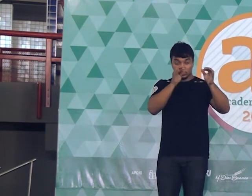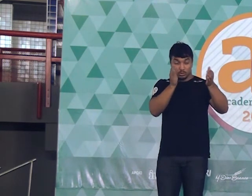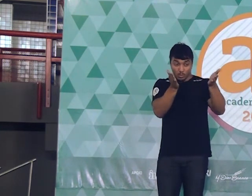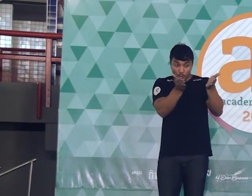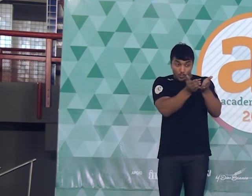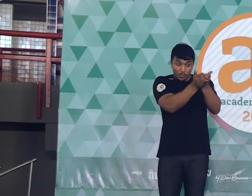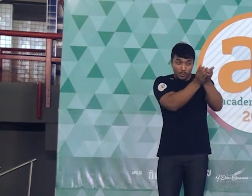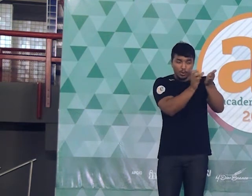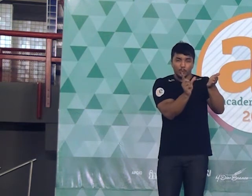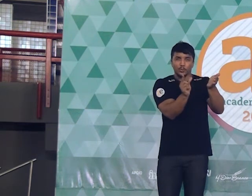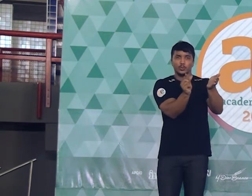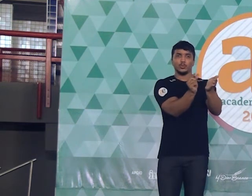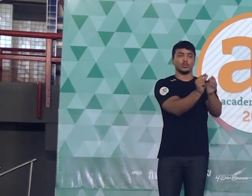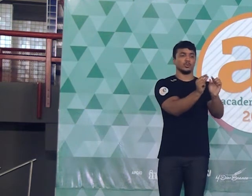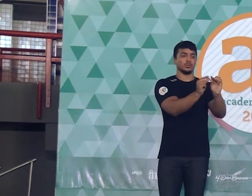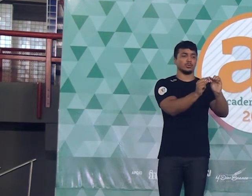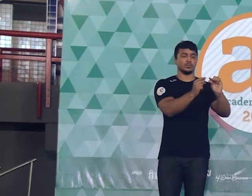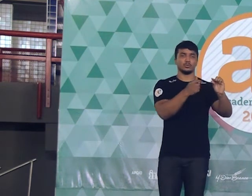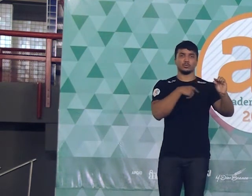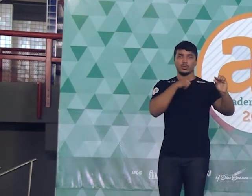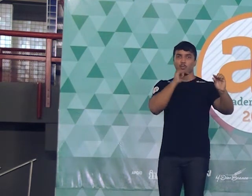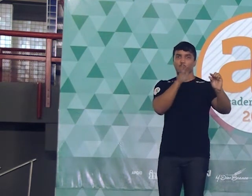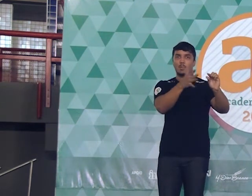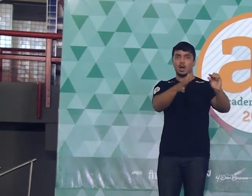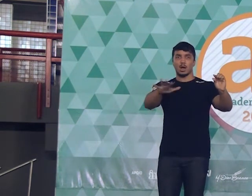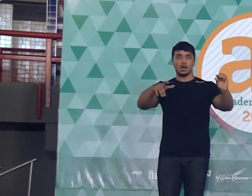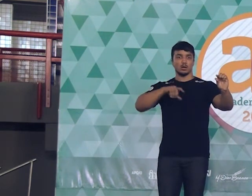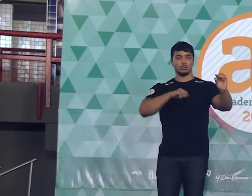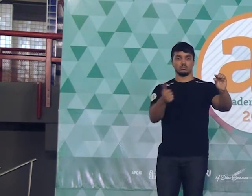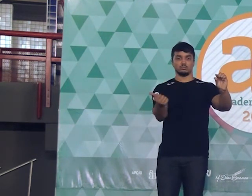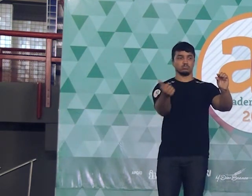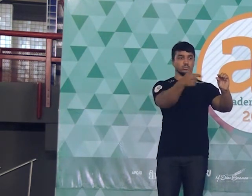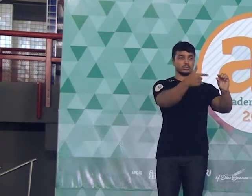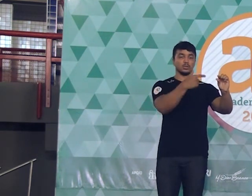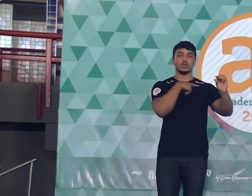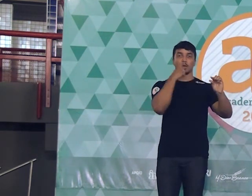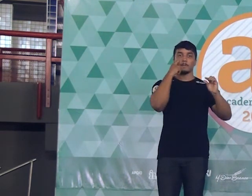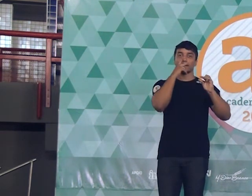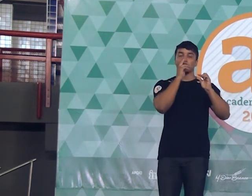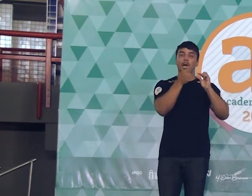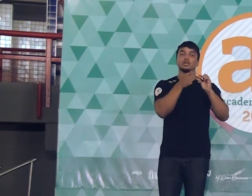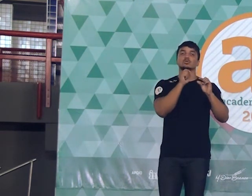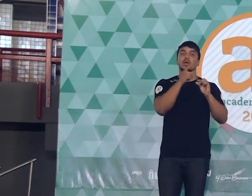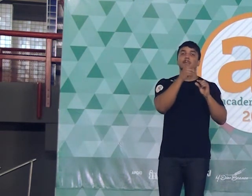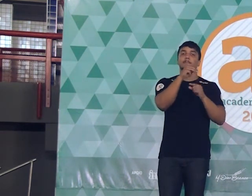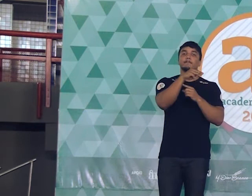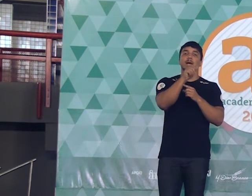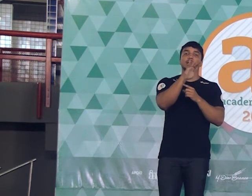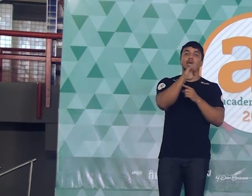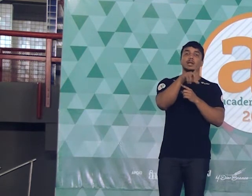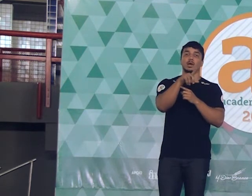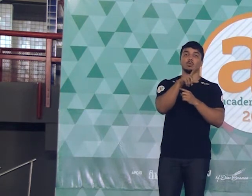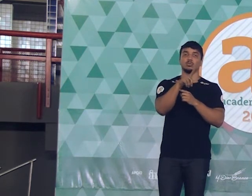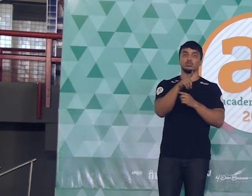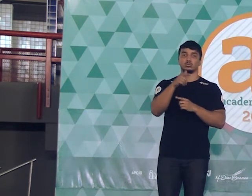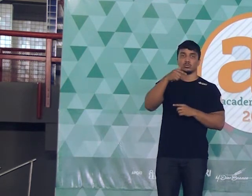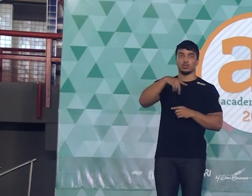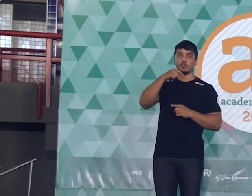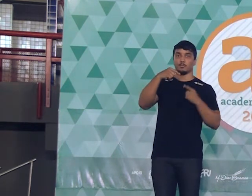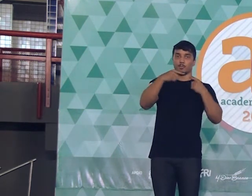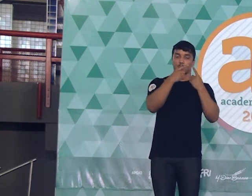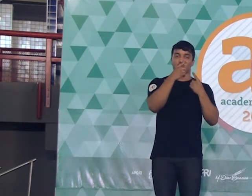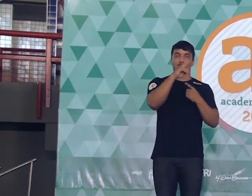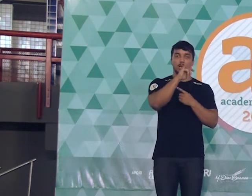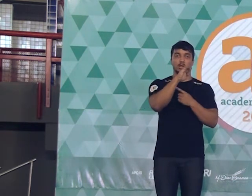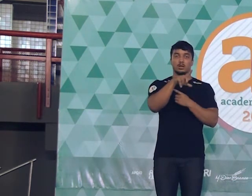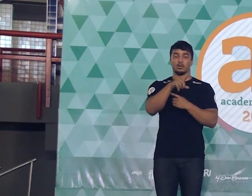agora é desprezível comparado com o tamanho do mar. Então esse navio passa a ser um ponto material. Mais uma vez, o